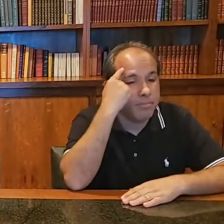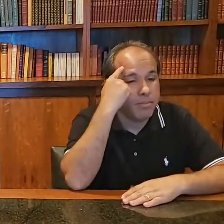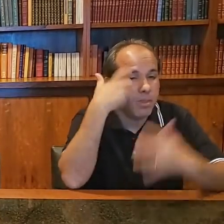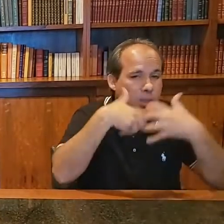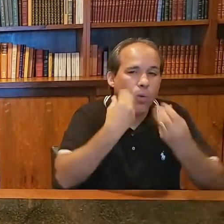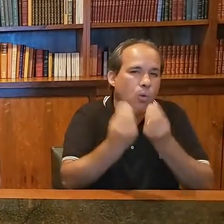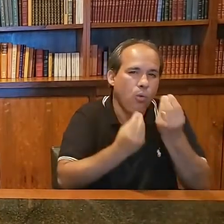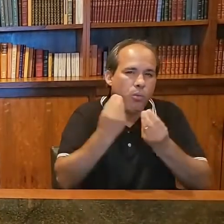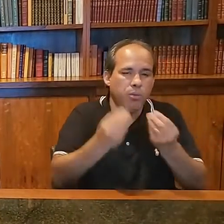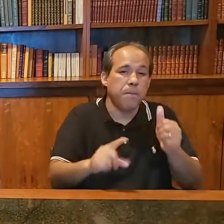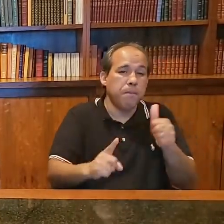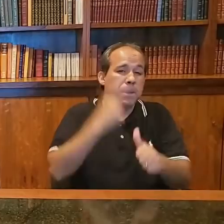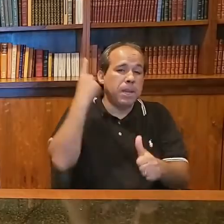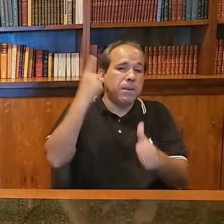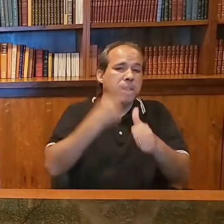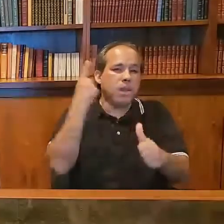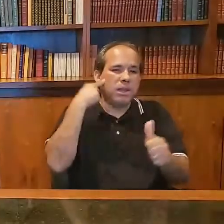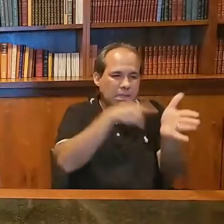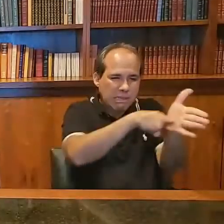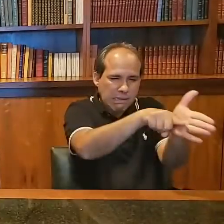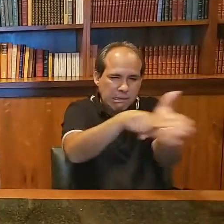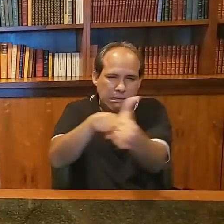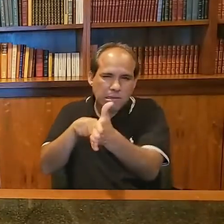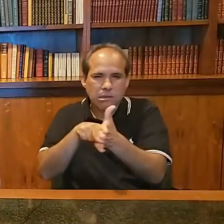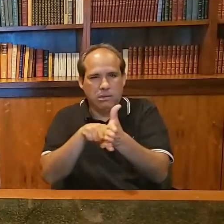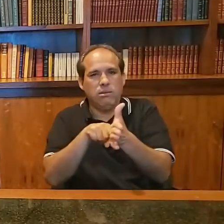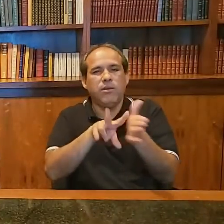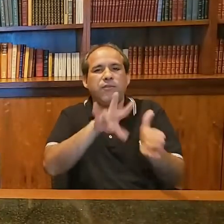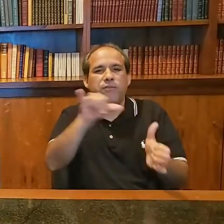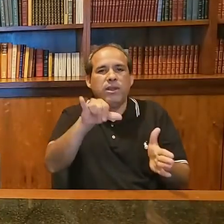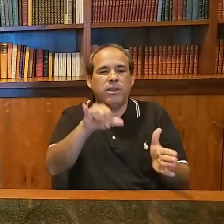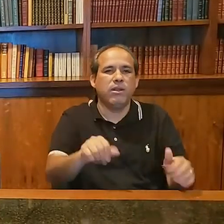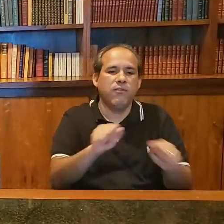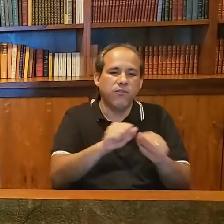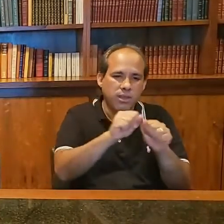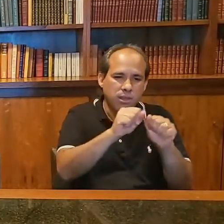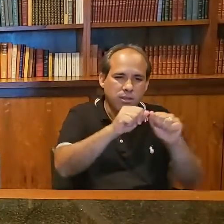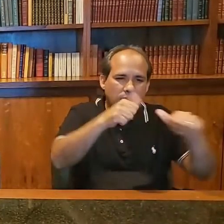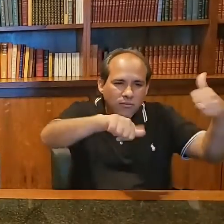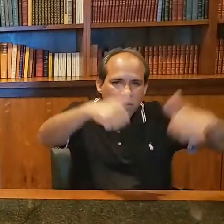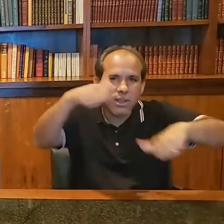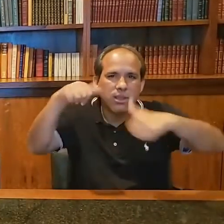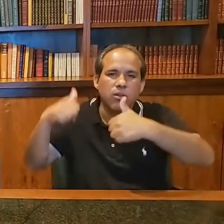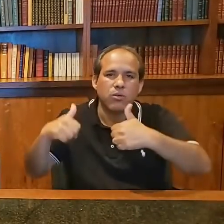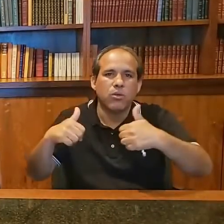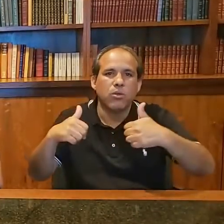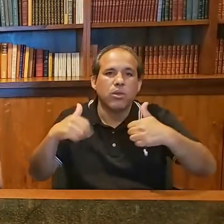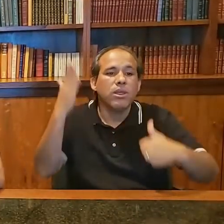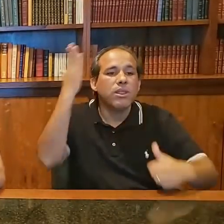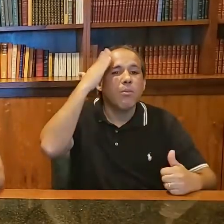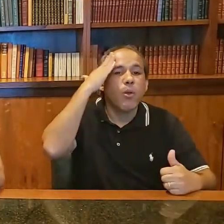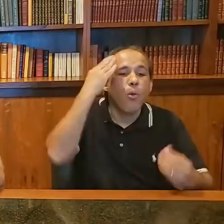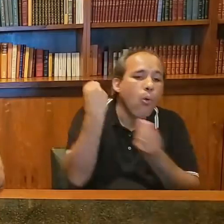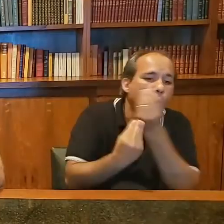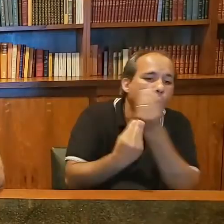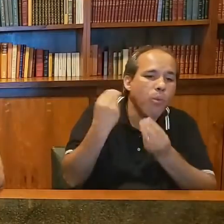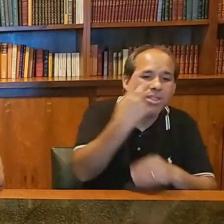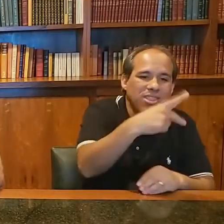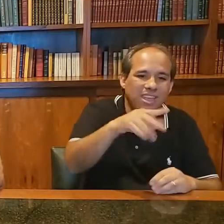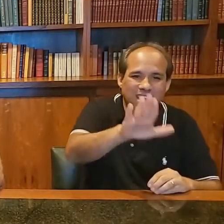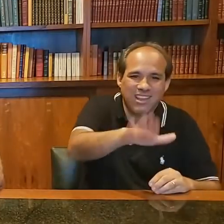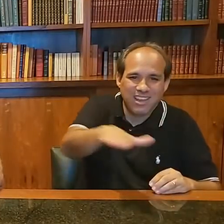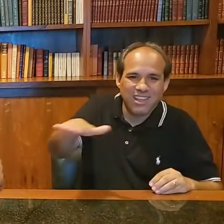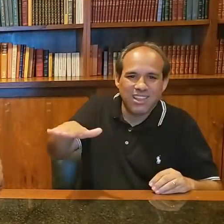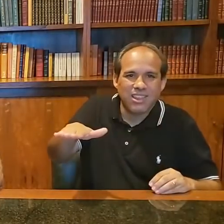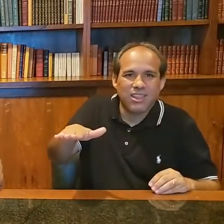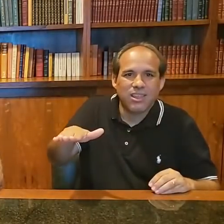em primeiro lugar, um diagnóstico. Nós vamos fazer uma avaliação e qual o nível que as crianças,